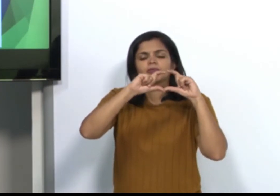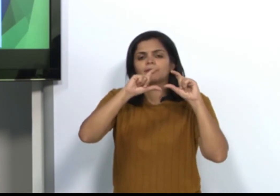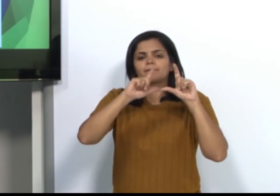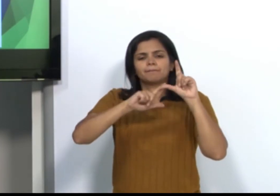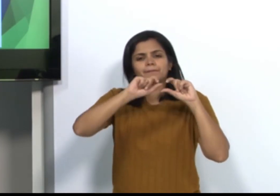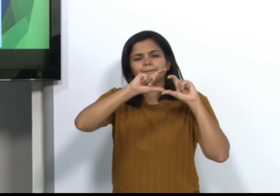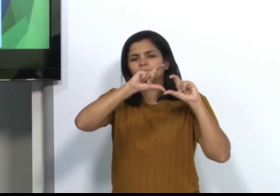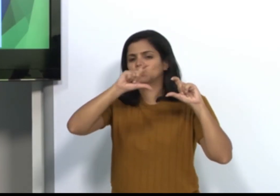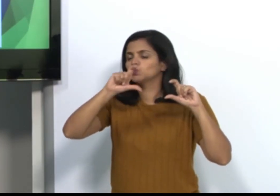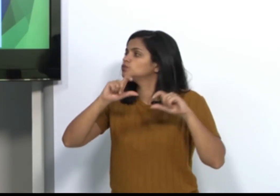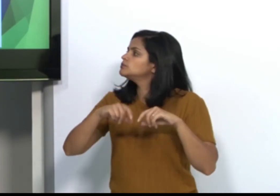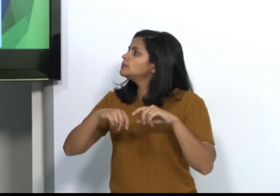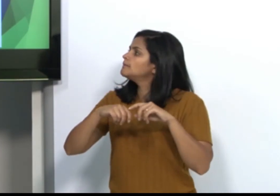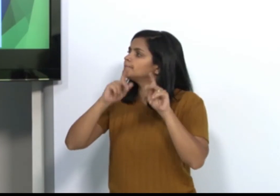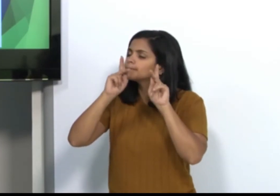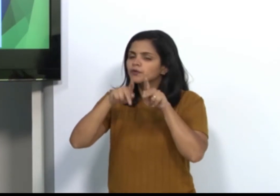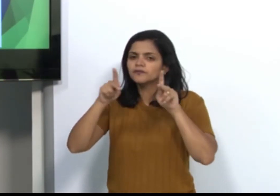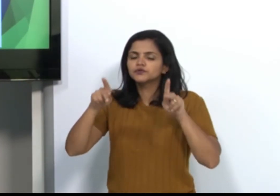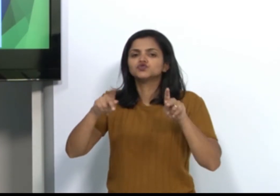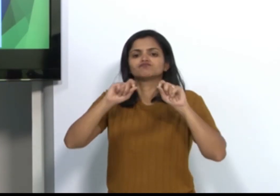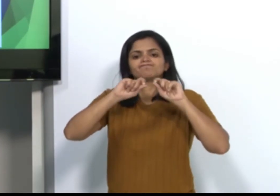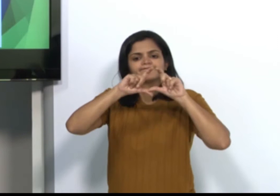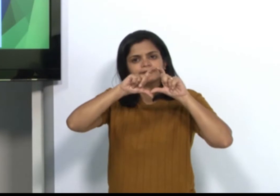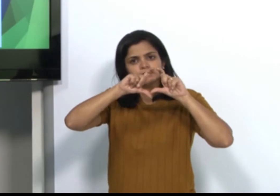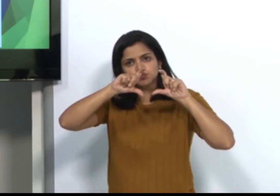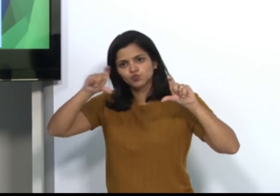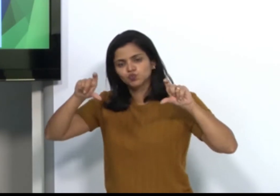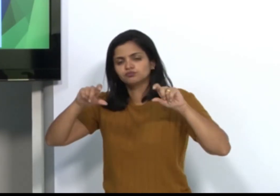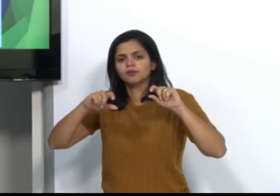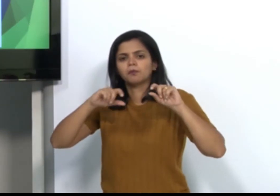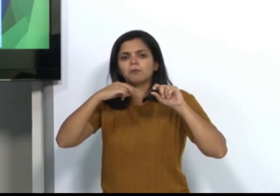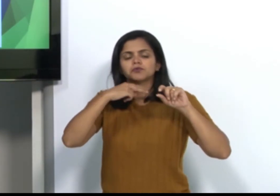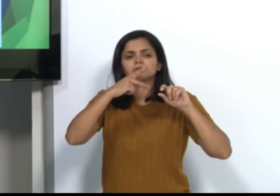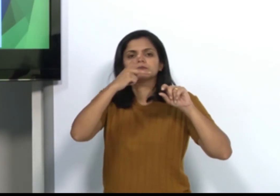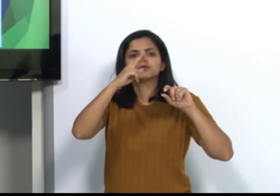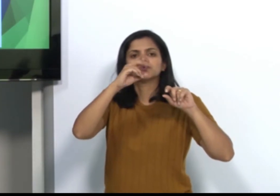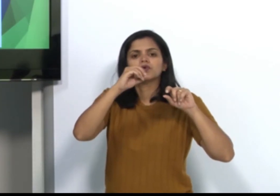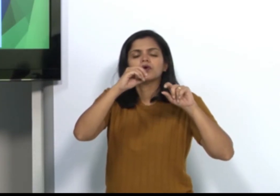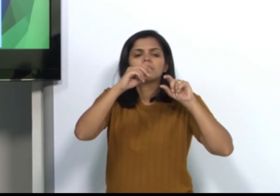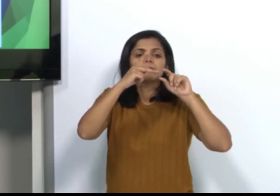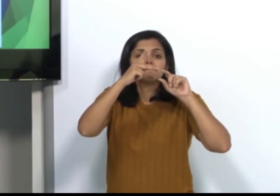exemplo. Você, letras maiúsculas. Professor, letras maiúsculas.